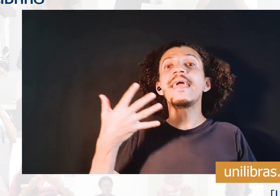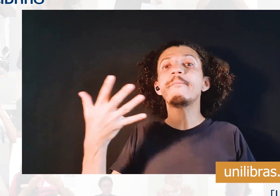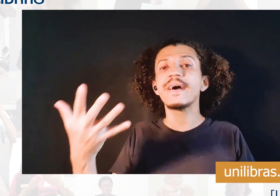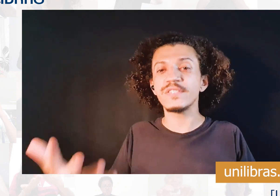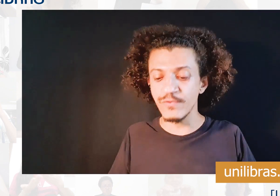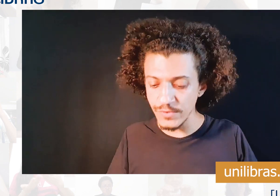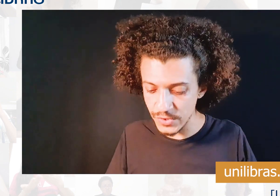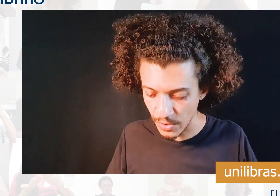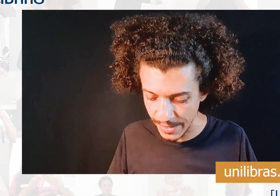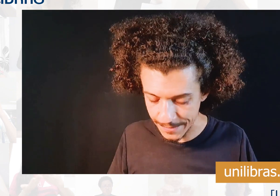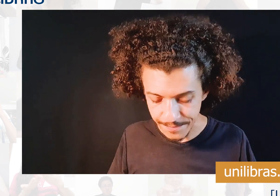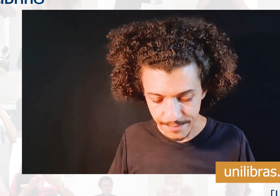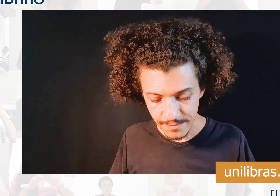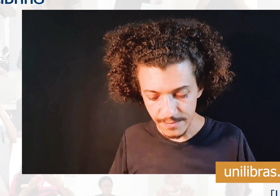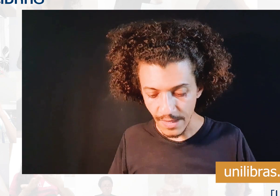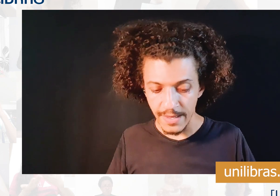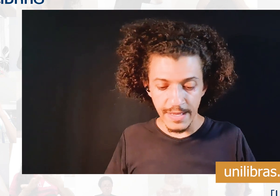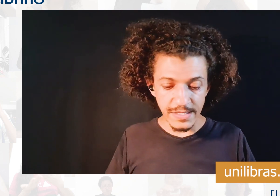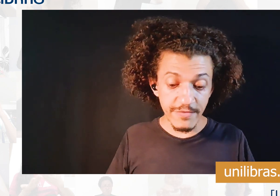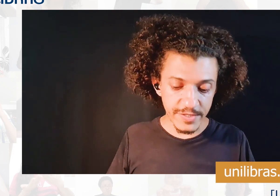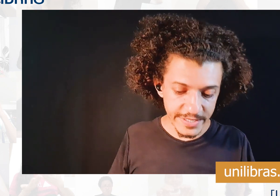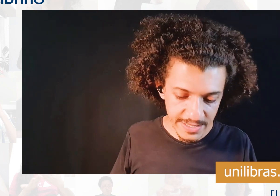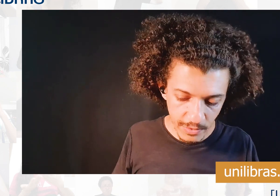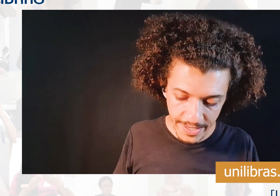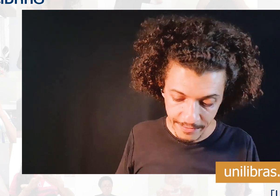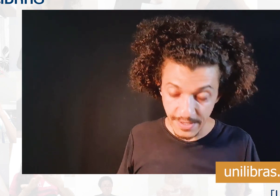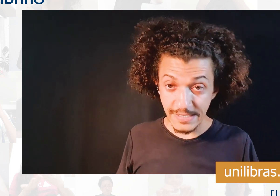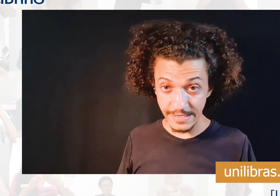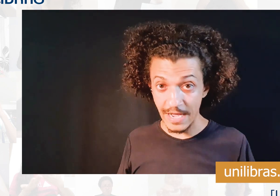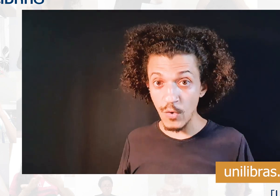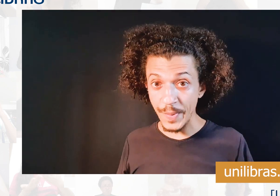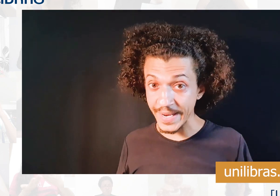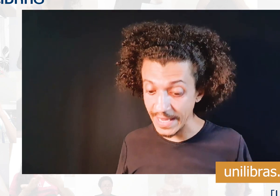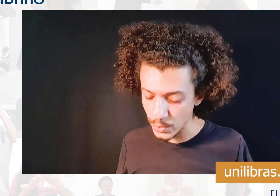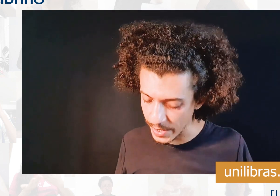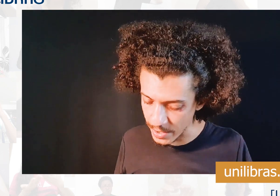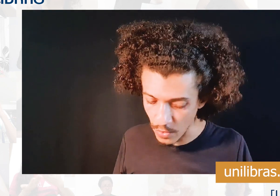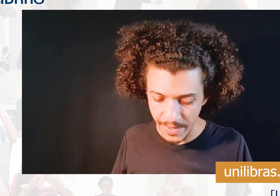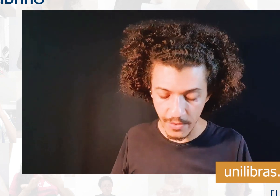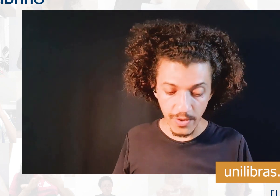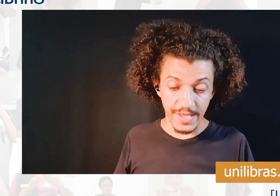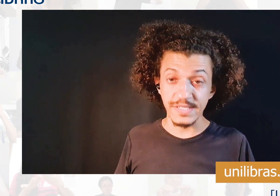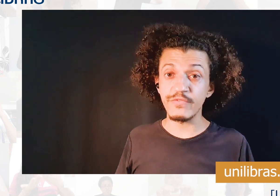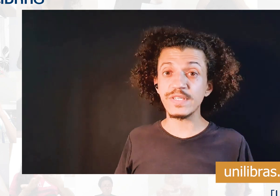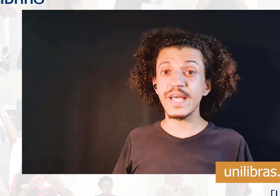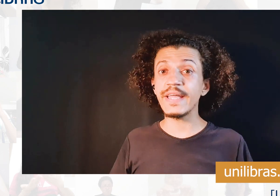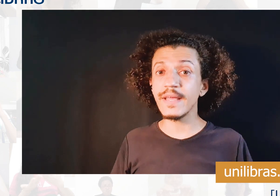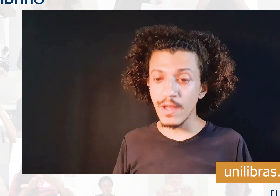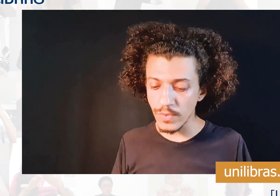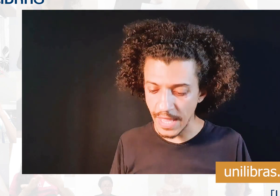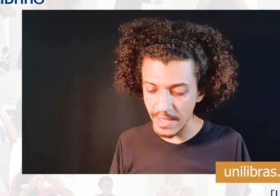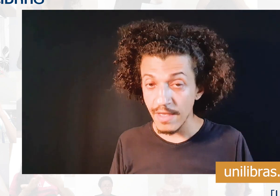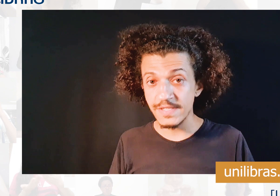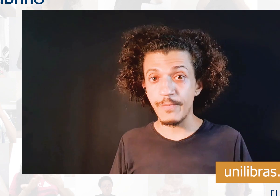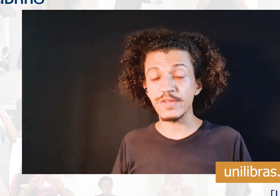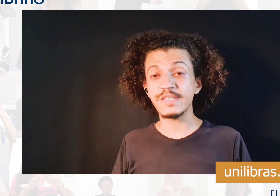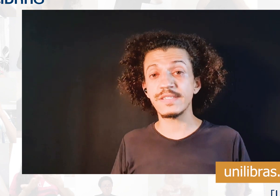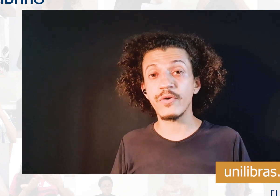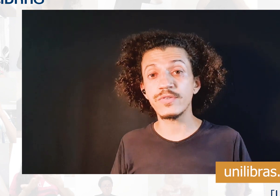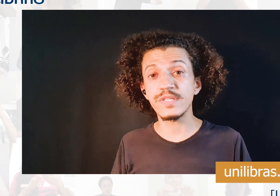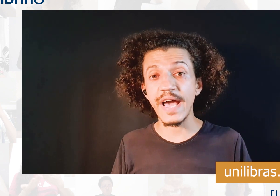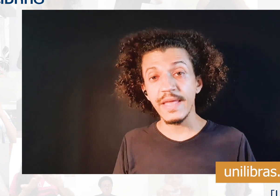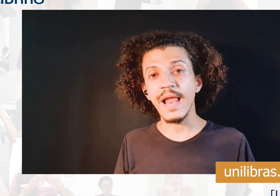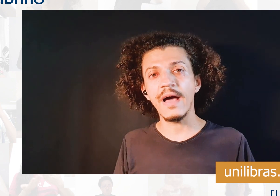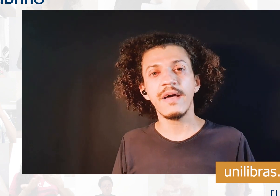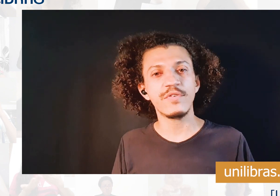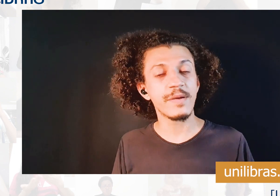que a Libras funciona. Se você já tem um livro, você está acompanhando a leitura aqui comigo. Se você ainda não tem, você pode acessar